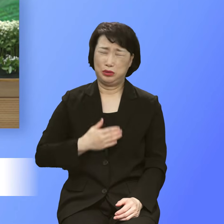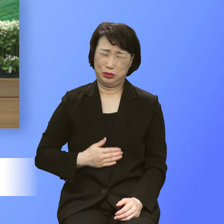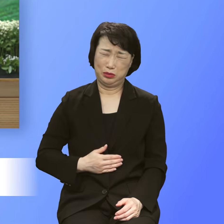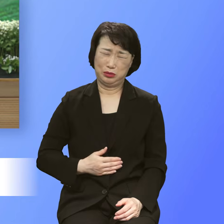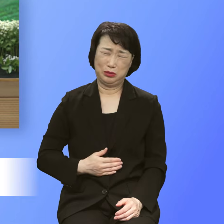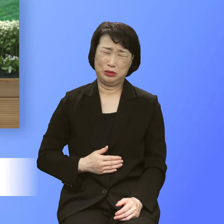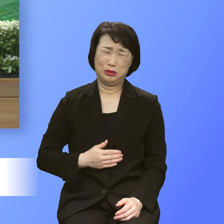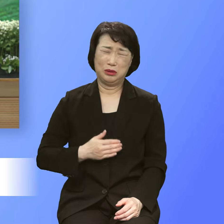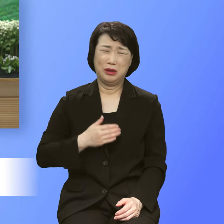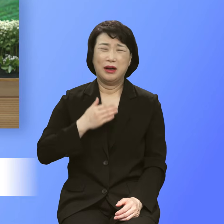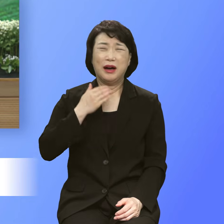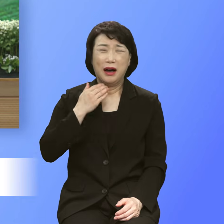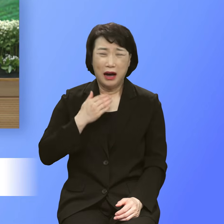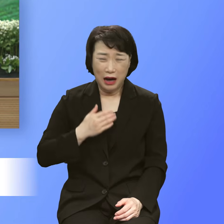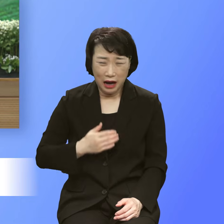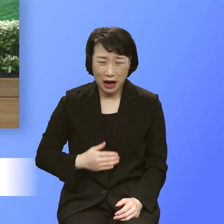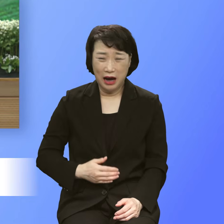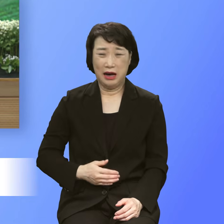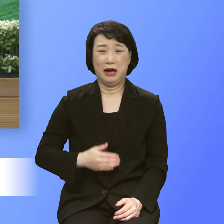못아플 줄